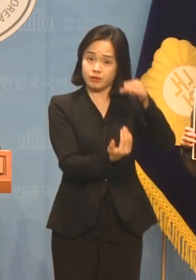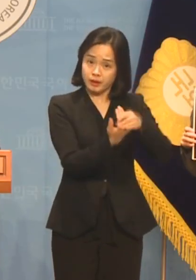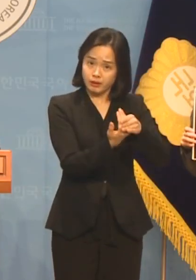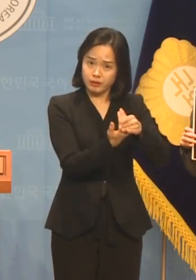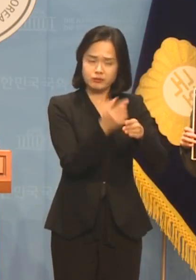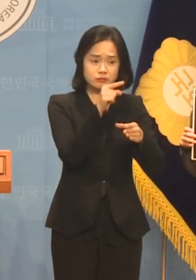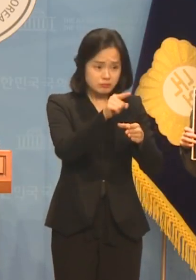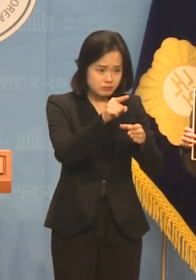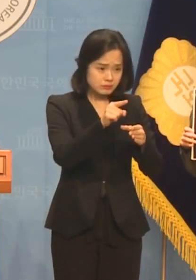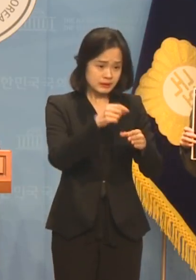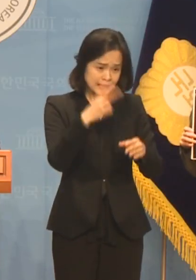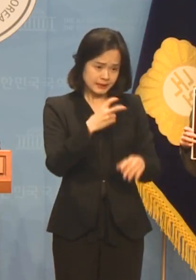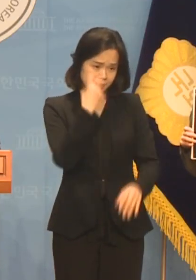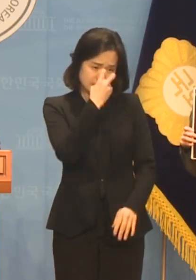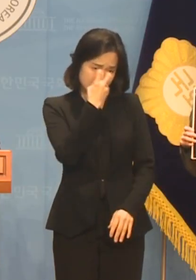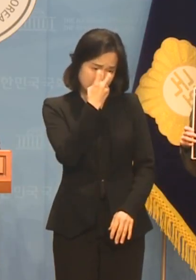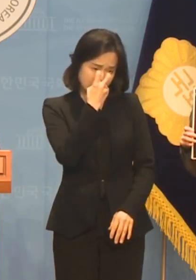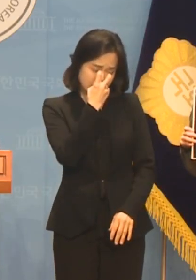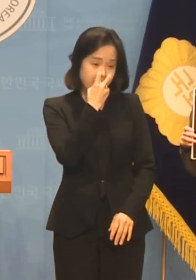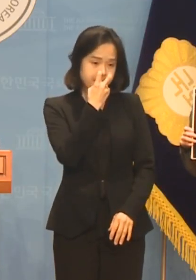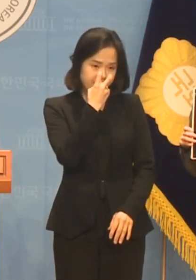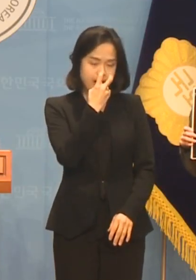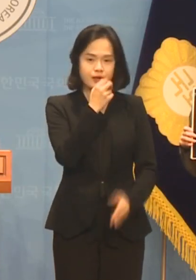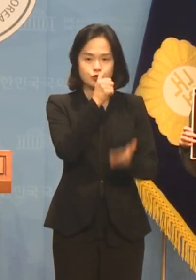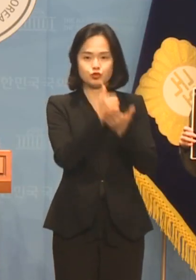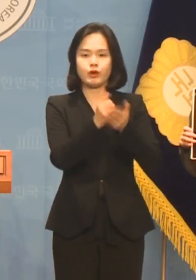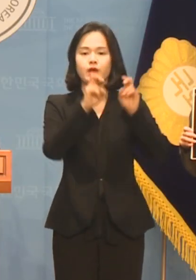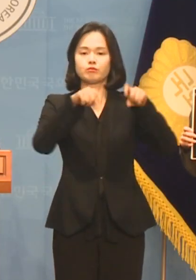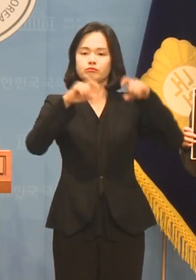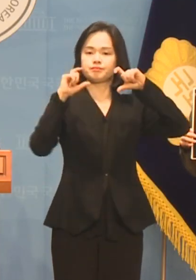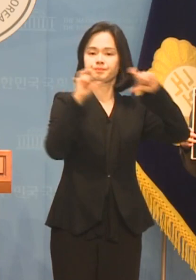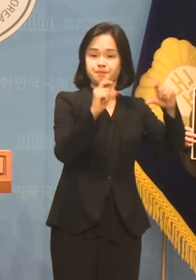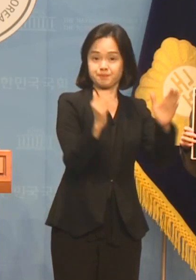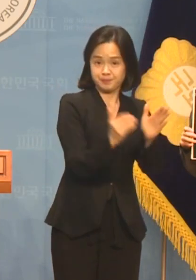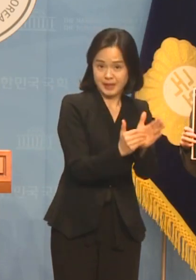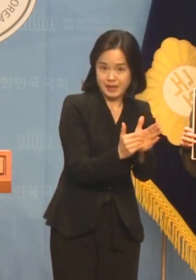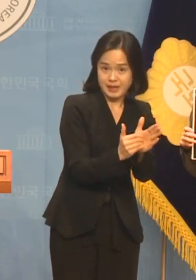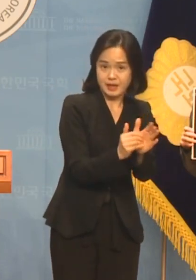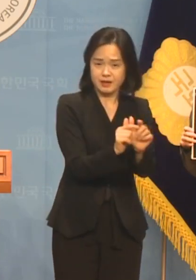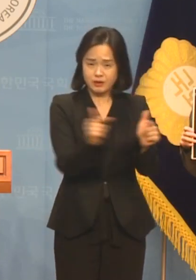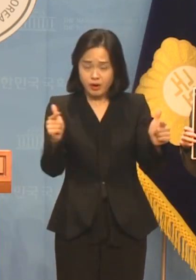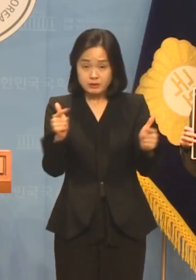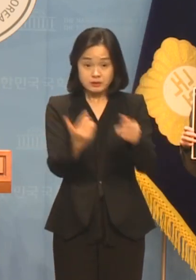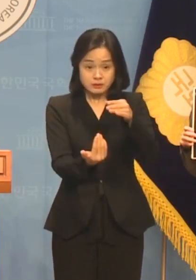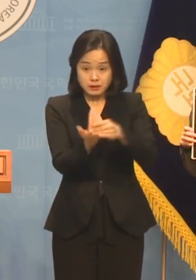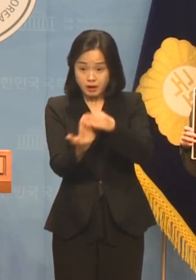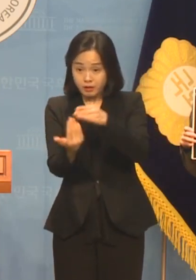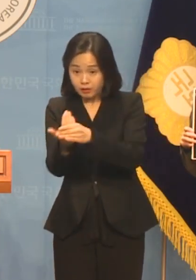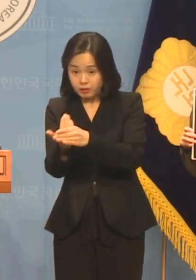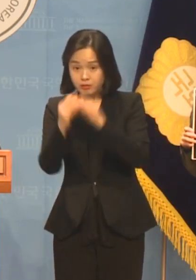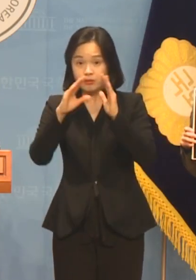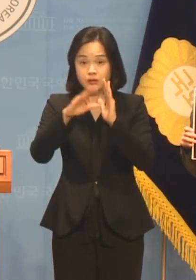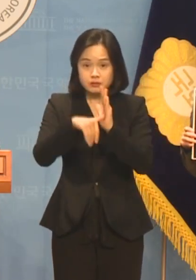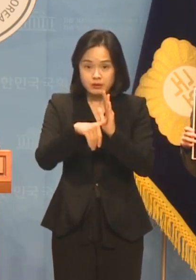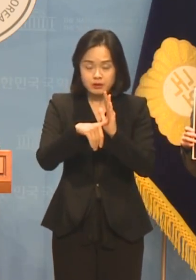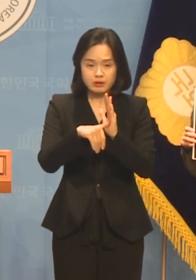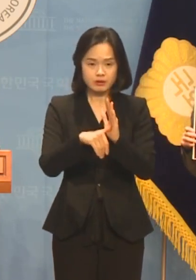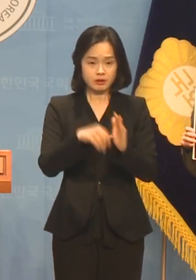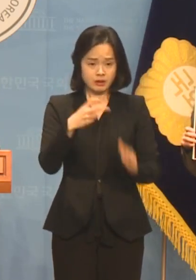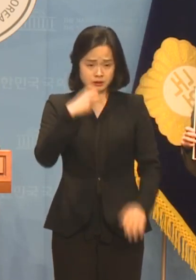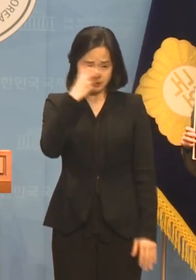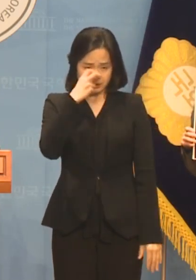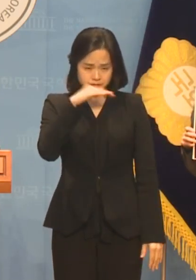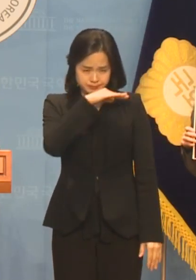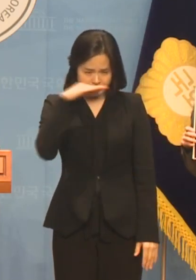3인조 살인사건도 무죄가 나왔습니다. 모두 재심에서 무죄가 나왔습니다. 이런 내용을